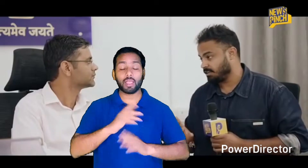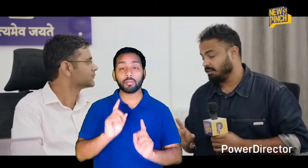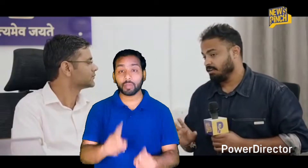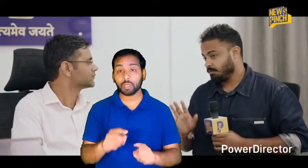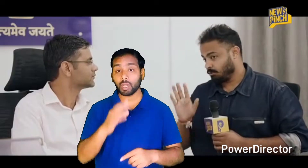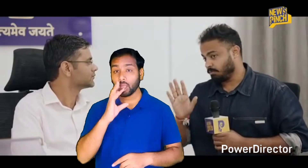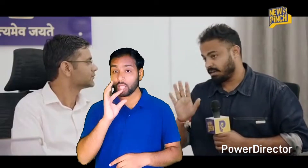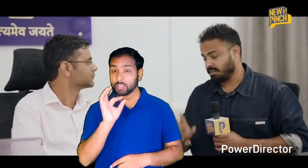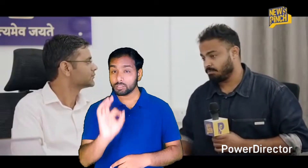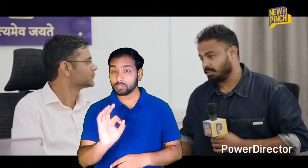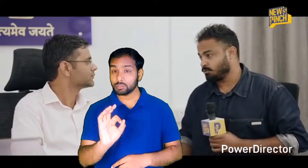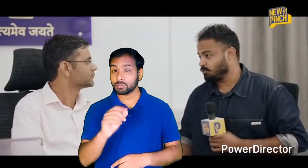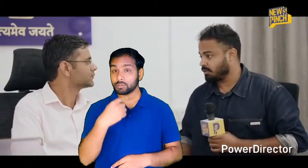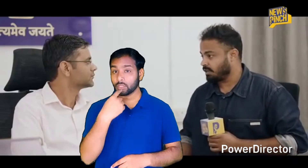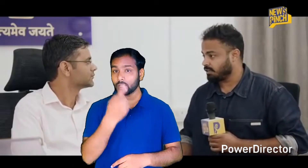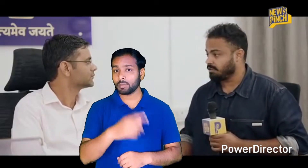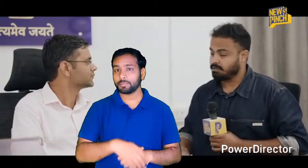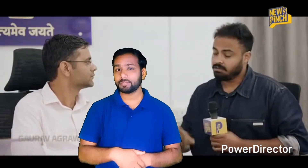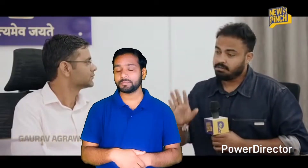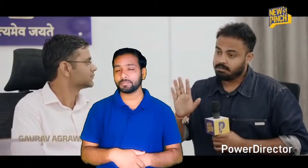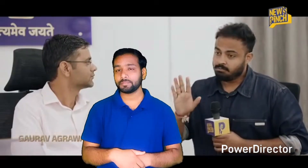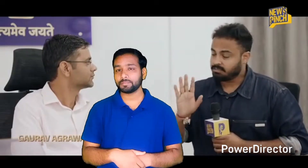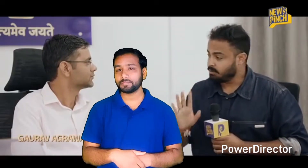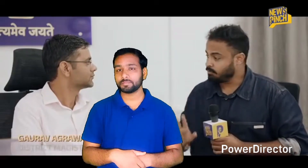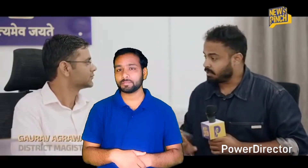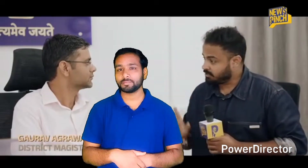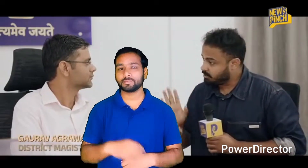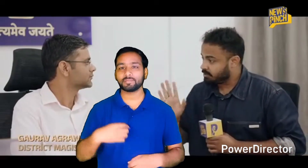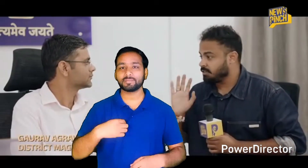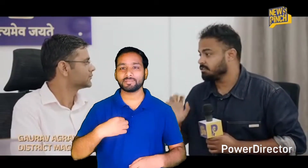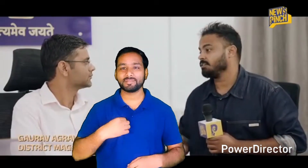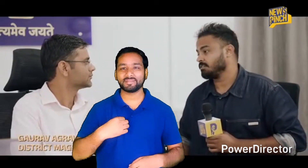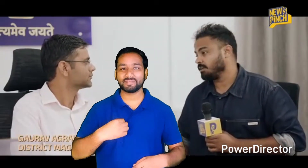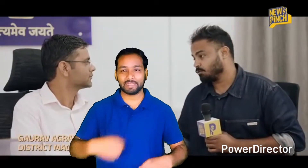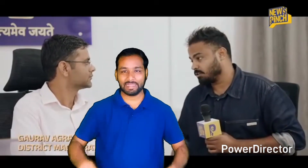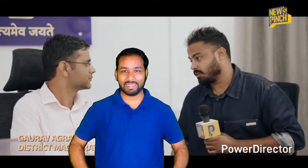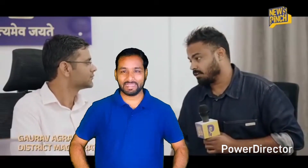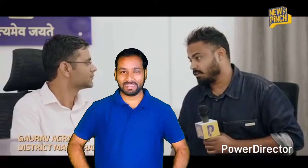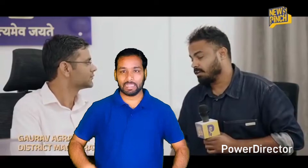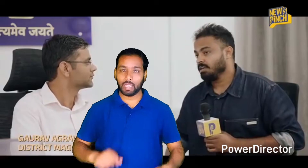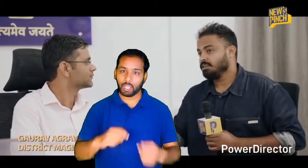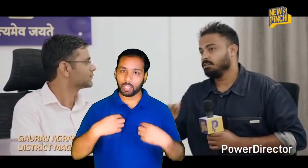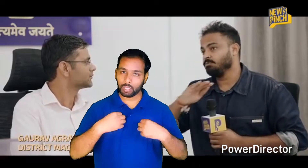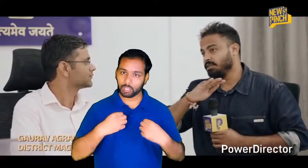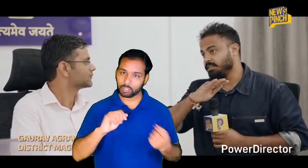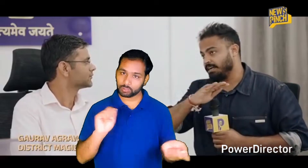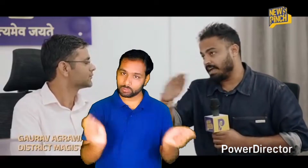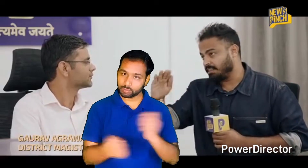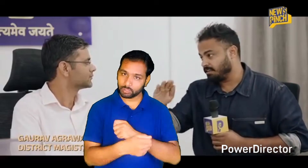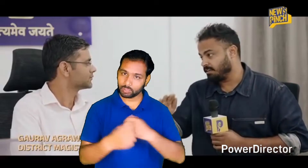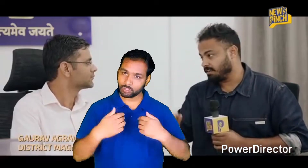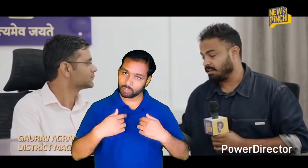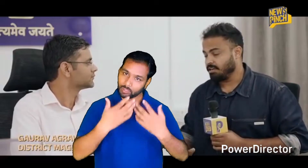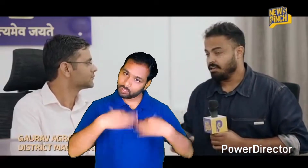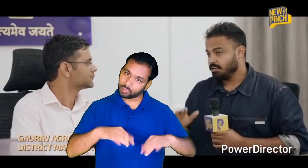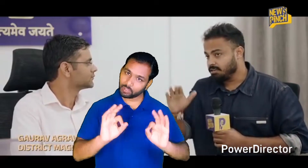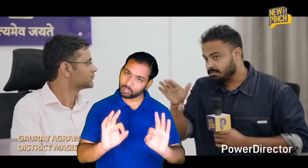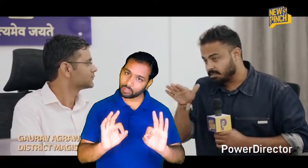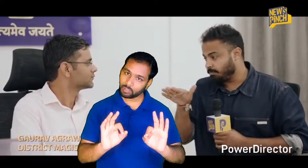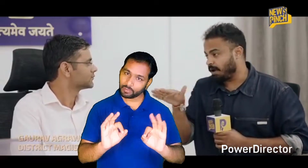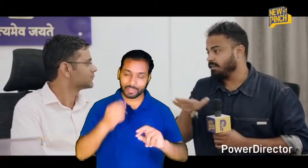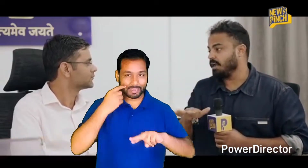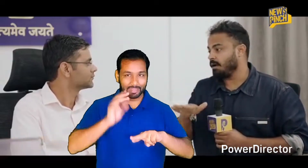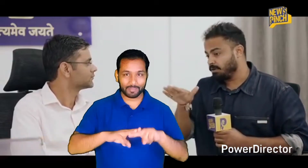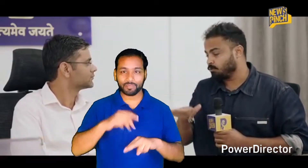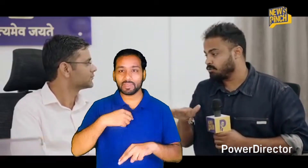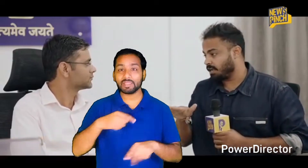सकता है, लेकिन बहुत मार्के की बात थी। उन्होंने कहा कि भाई साहब, कच्छे बदलने से दस्त नहीं रुकते हैं। ये जो मिट्टियाँ डाल दी गई हैं,